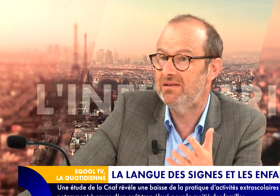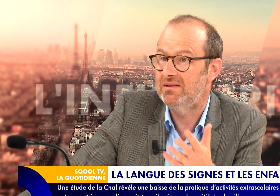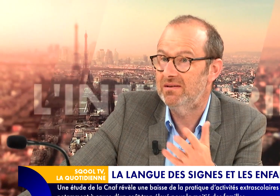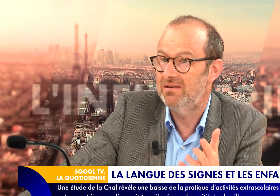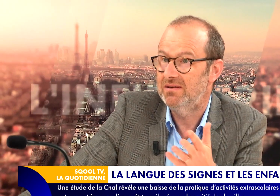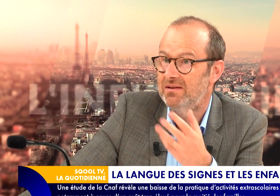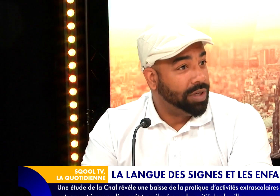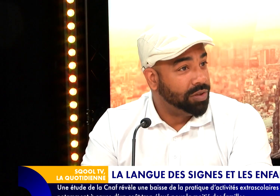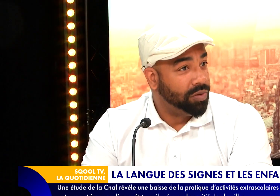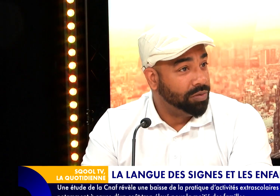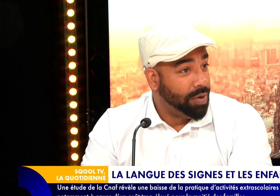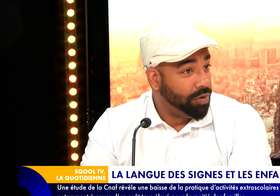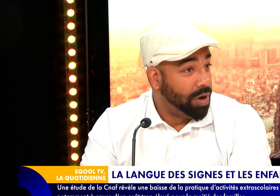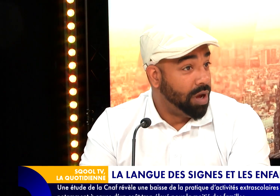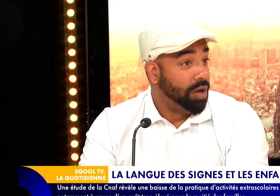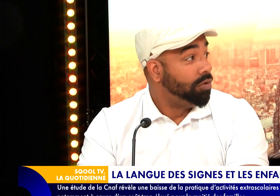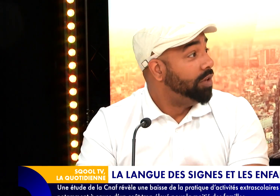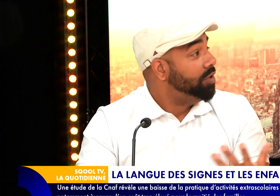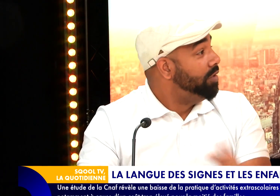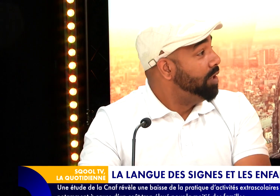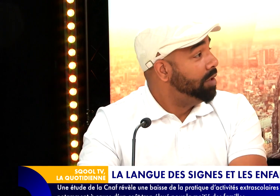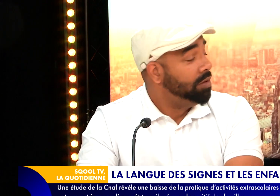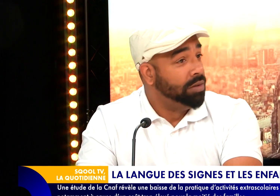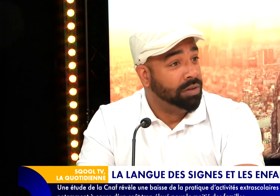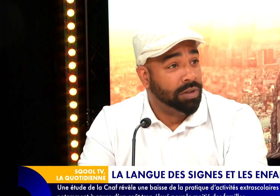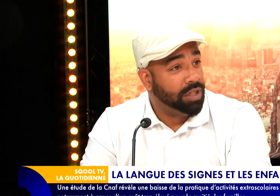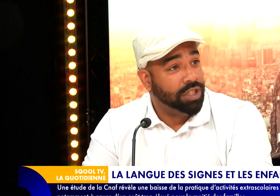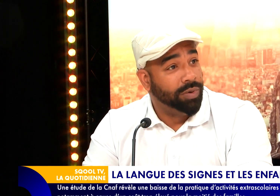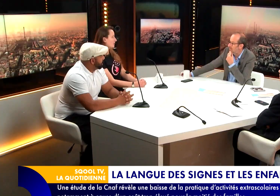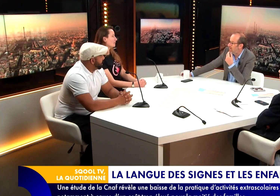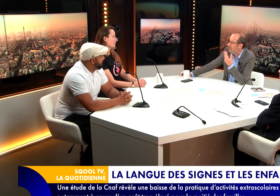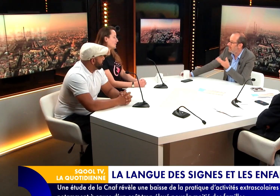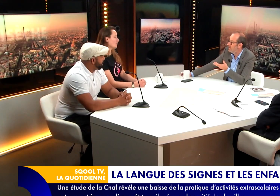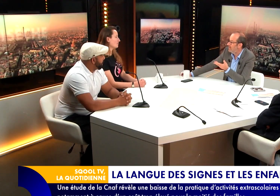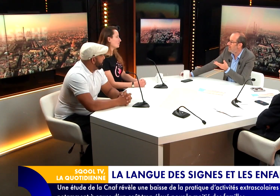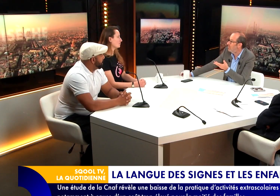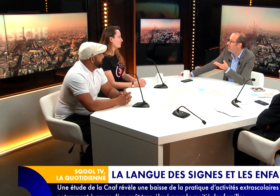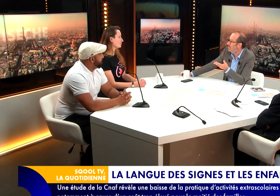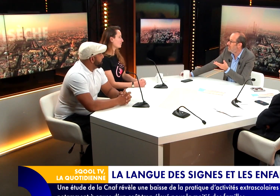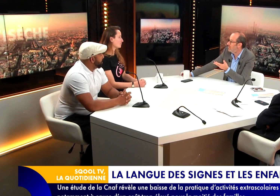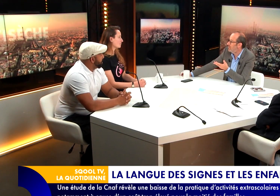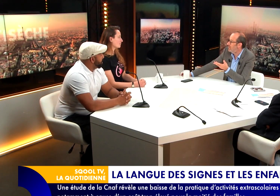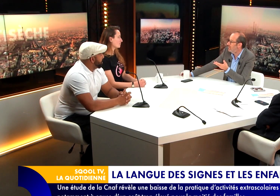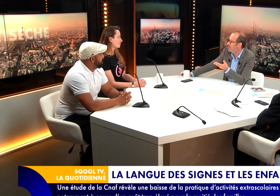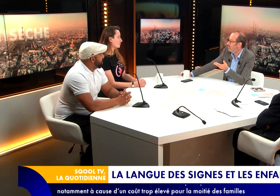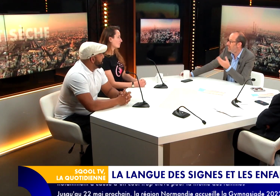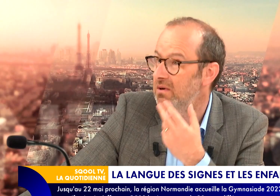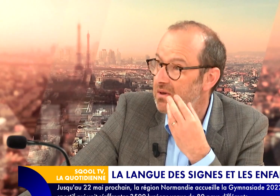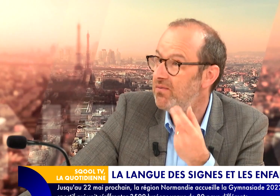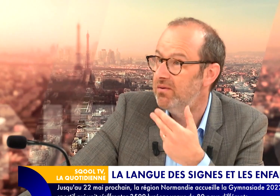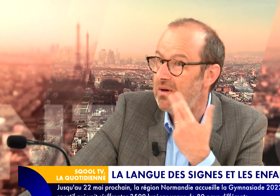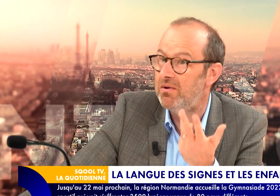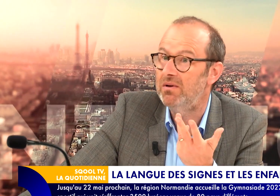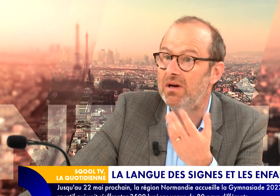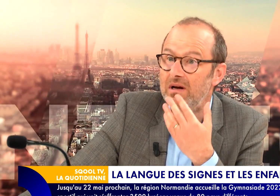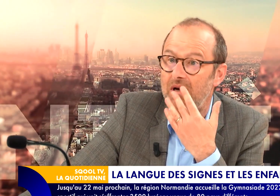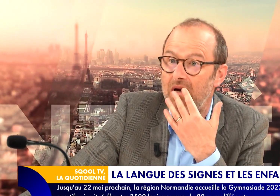À l'école, dans l'éducation, même dans la vie civile. La citoyenneté. Interdit. Et donc on disait aux enfants sourds, il faut apprendre.